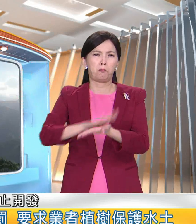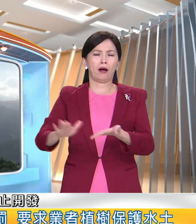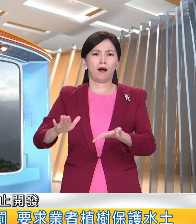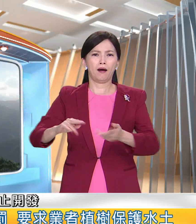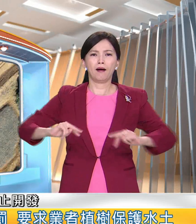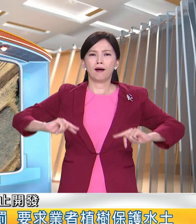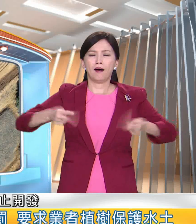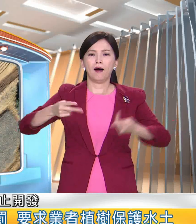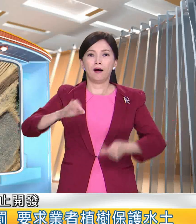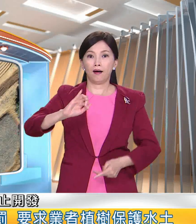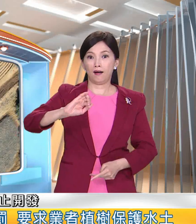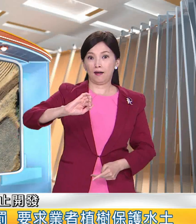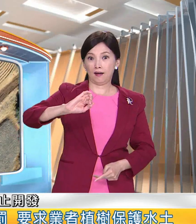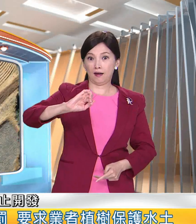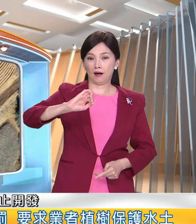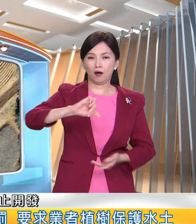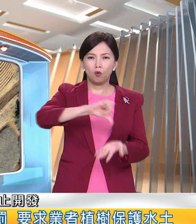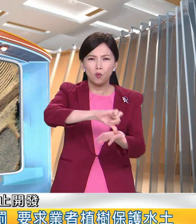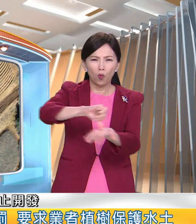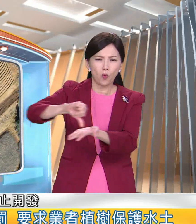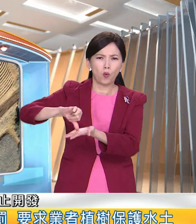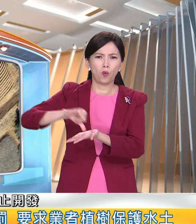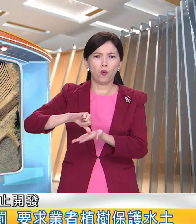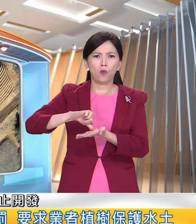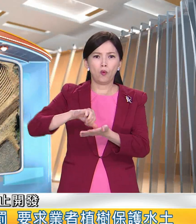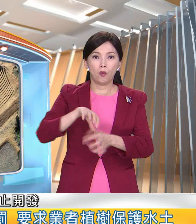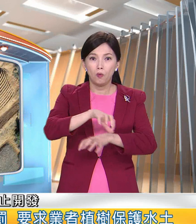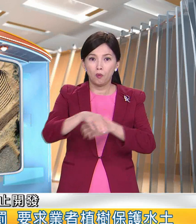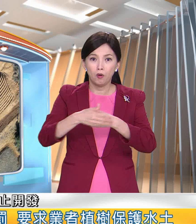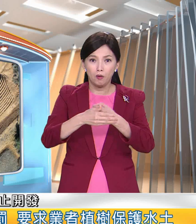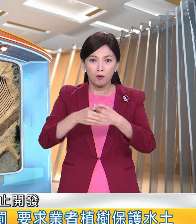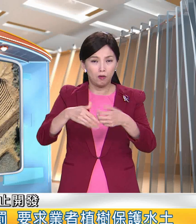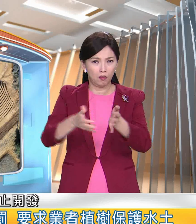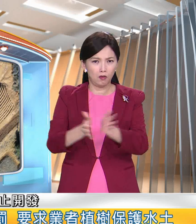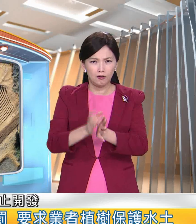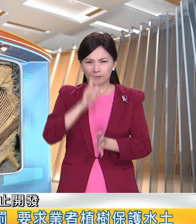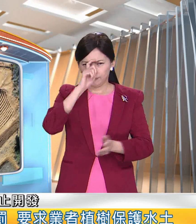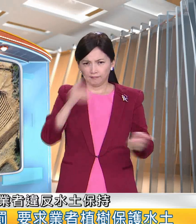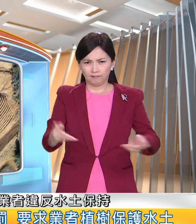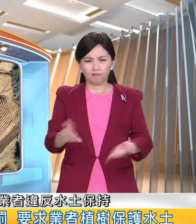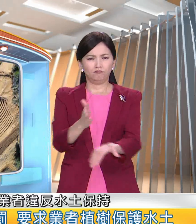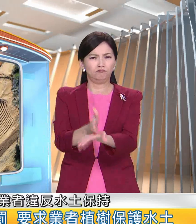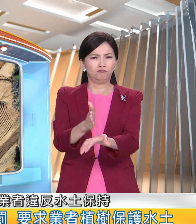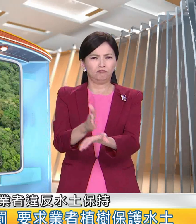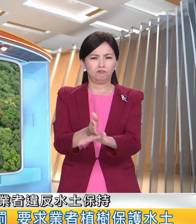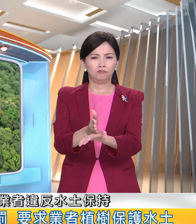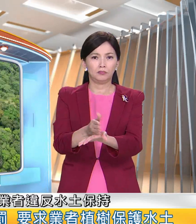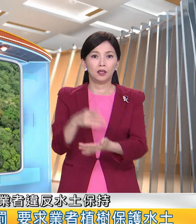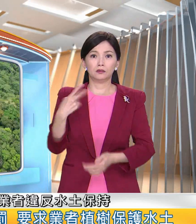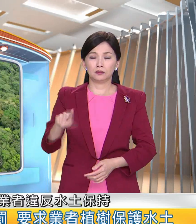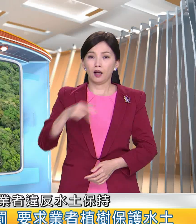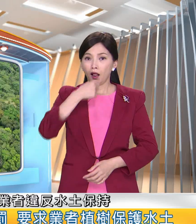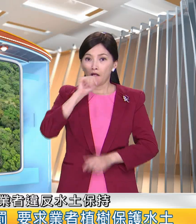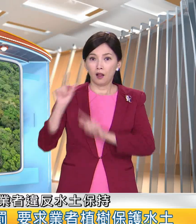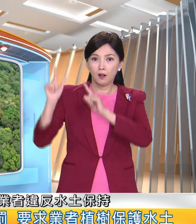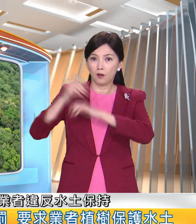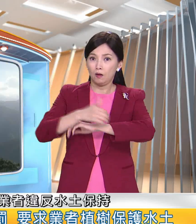环保团体要求要停止开发。台东县政府已经对业者违